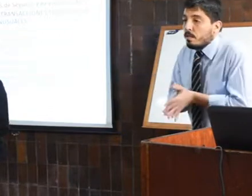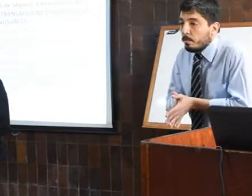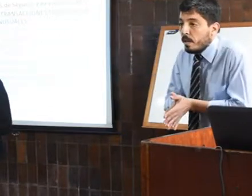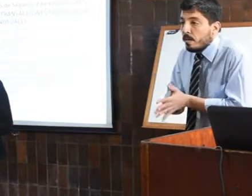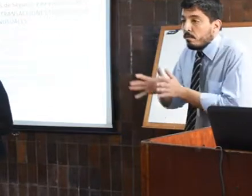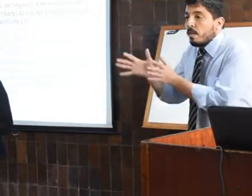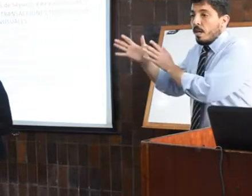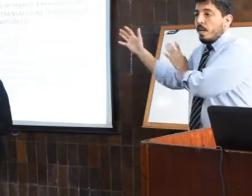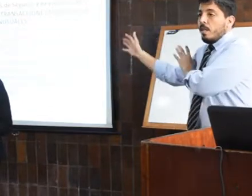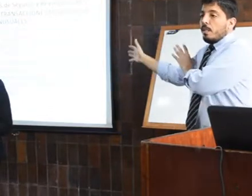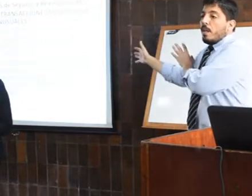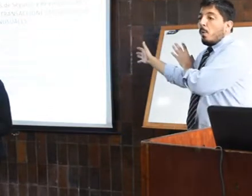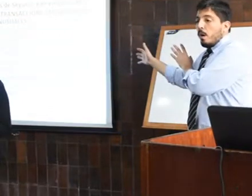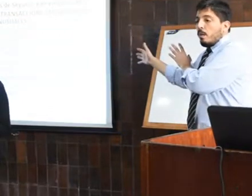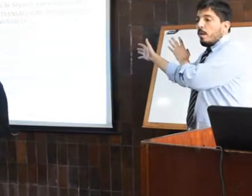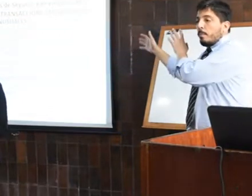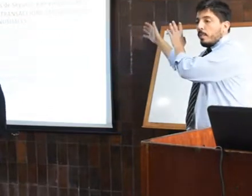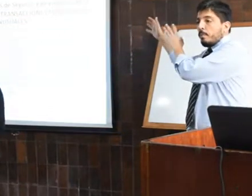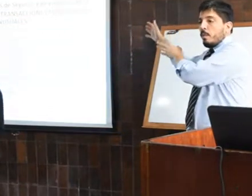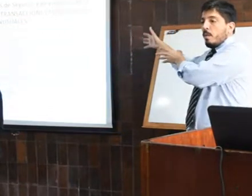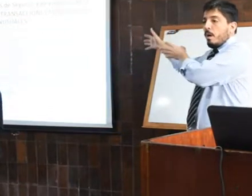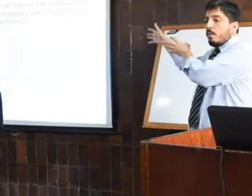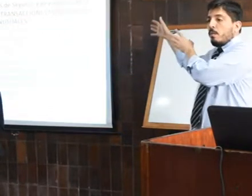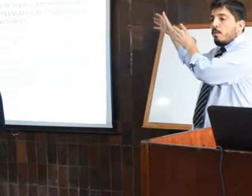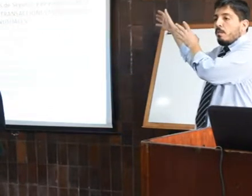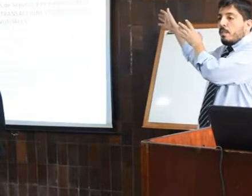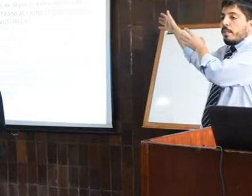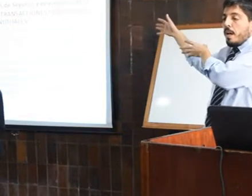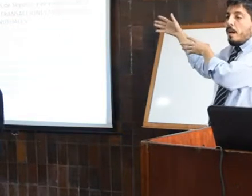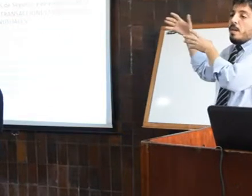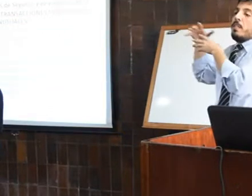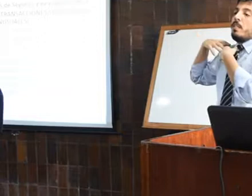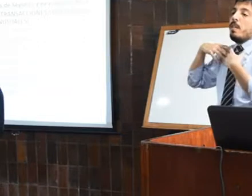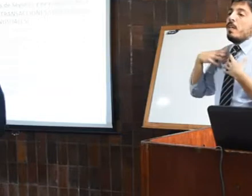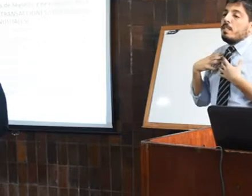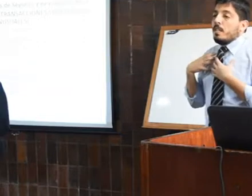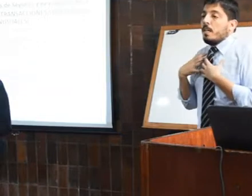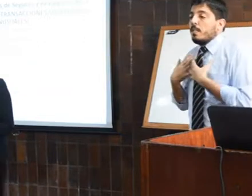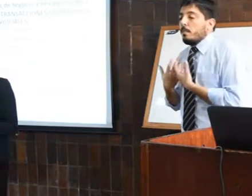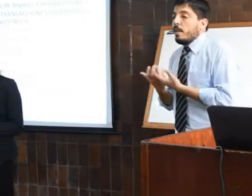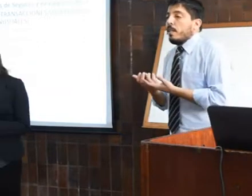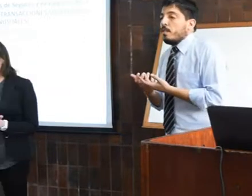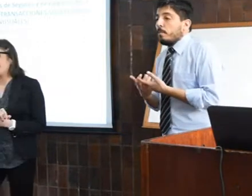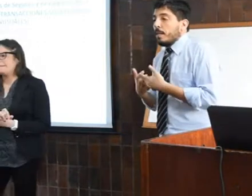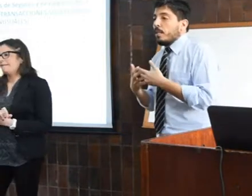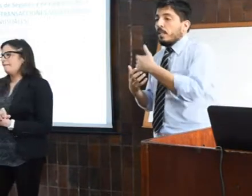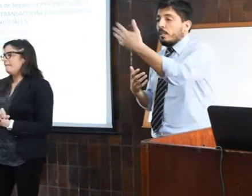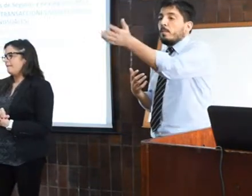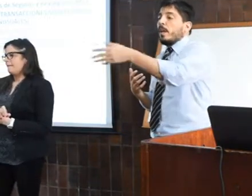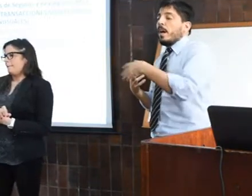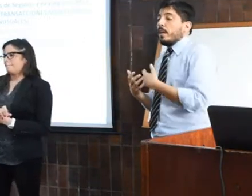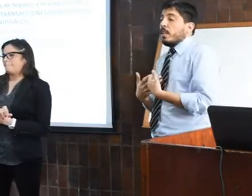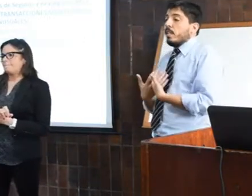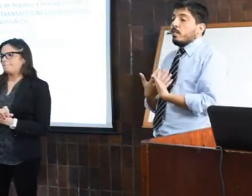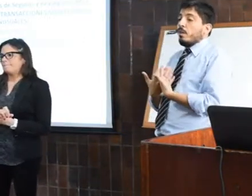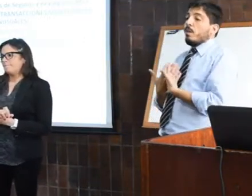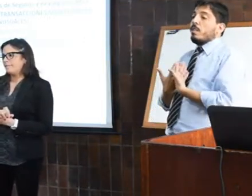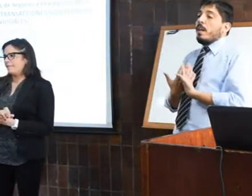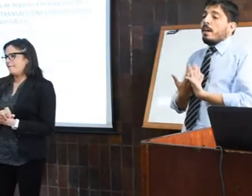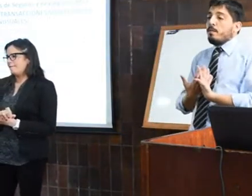la denuncia de acuerdo ahora sí y encima de eso pasa